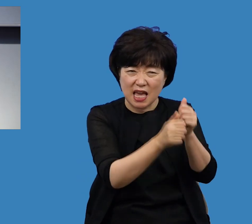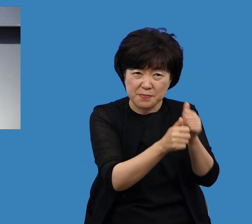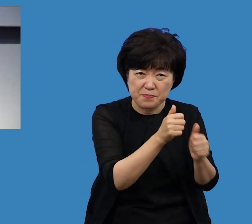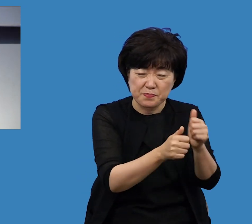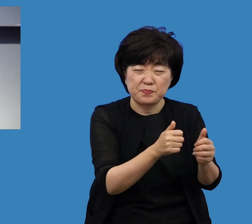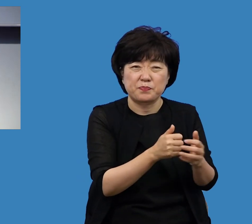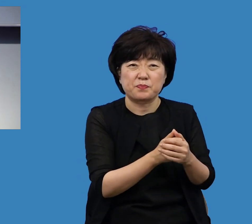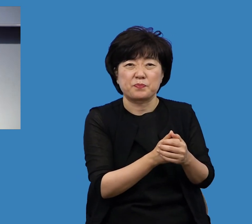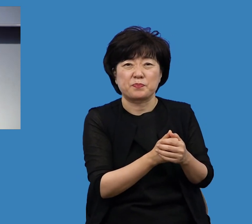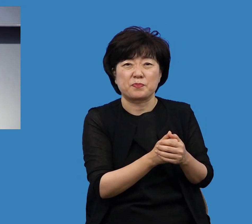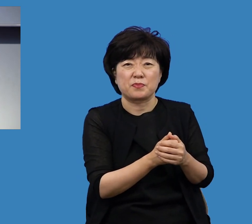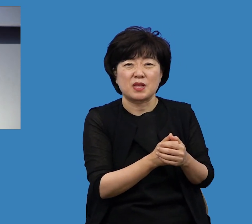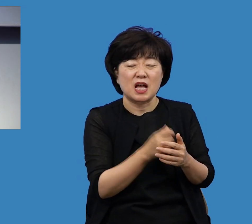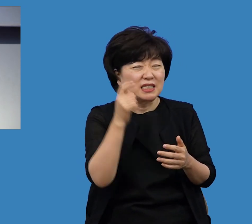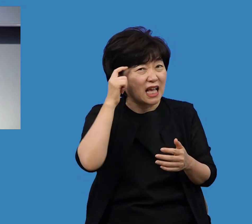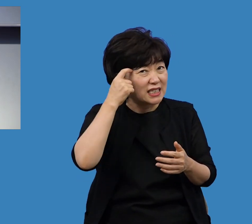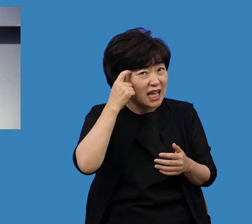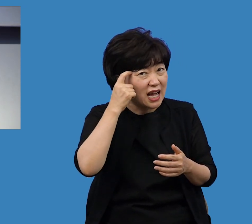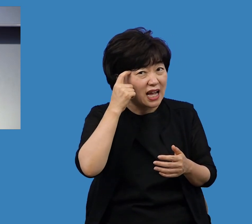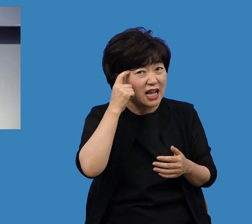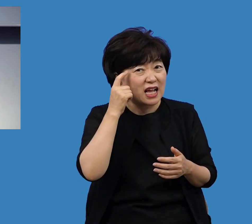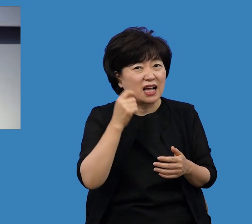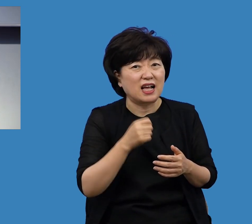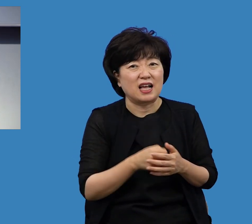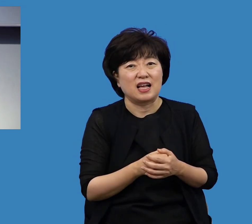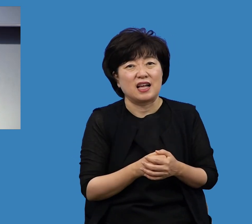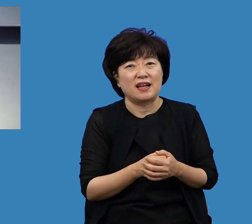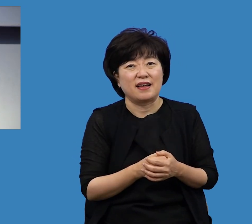것이든, 어떤 사상에 대한 것이든,